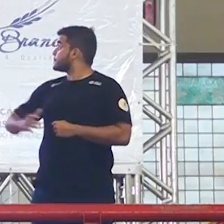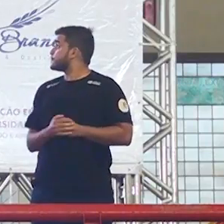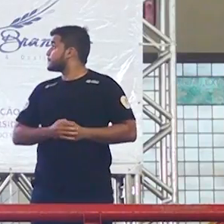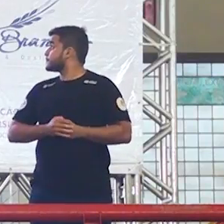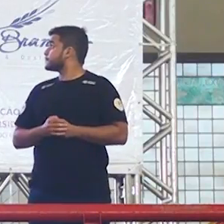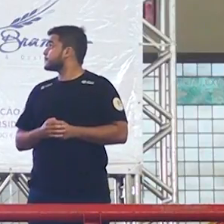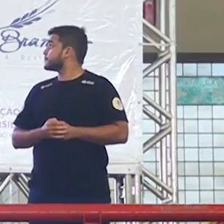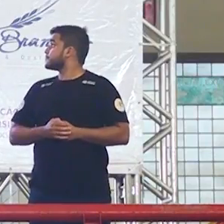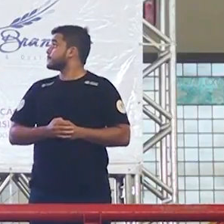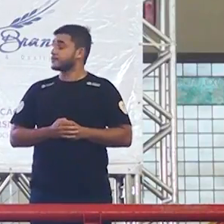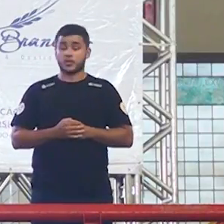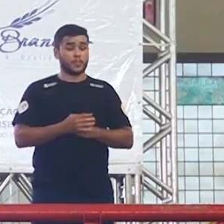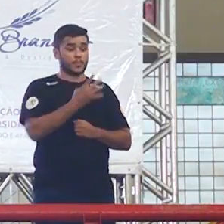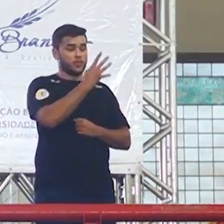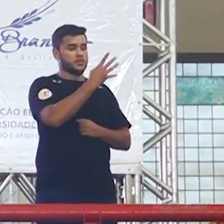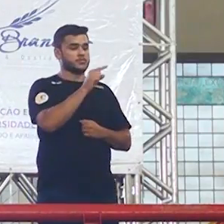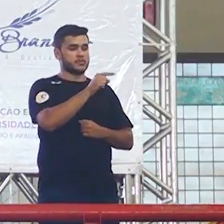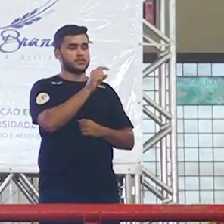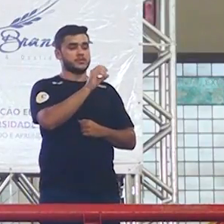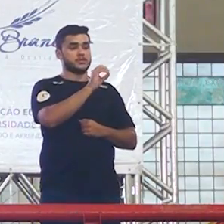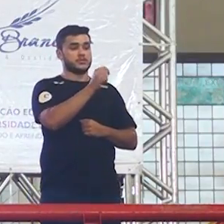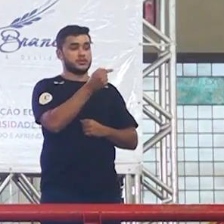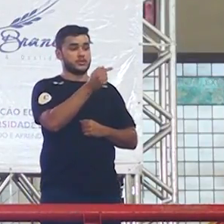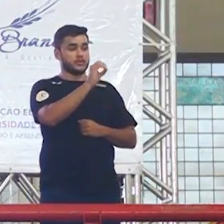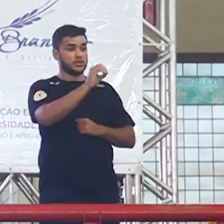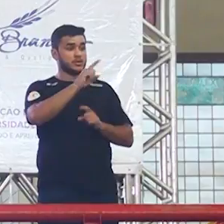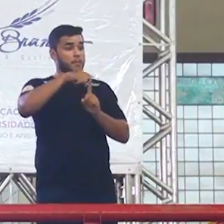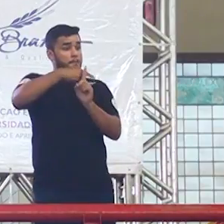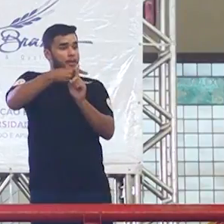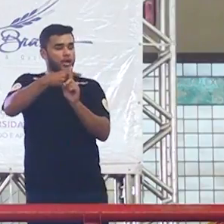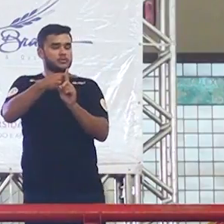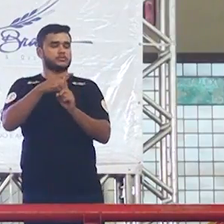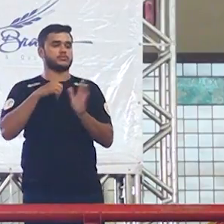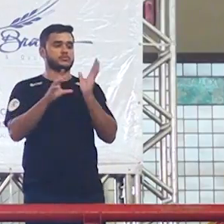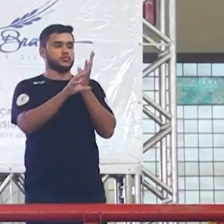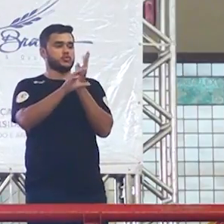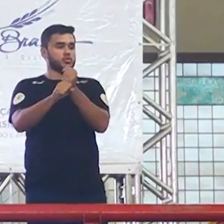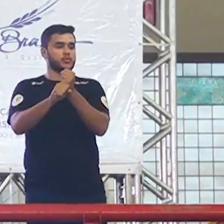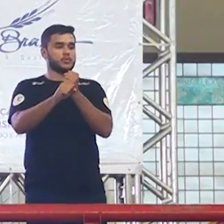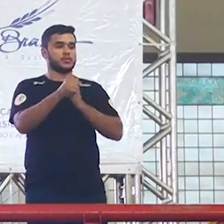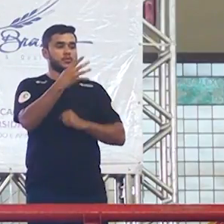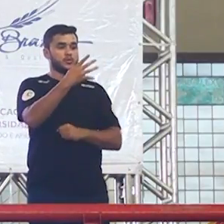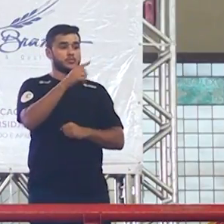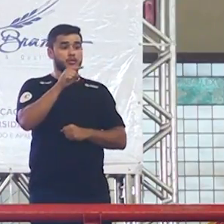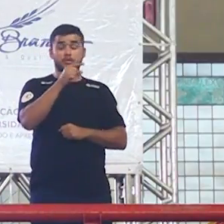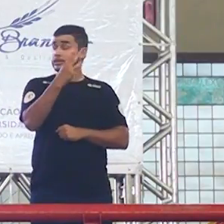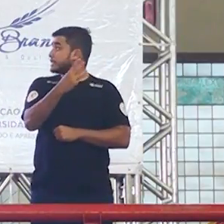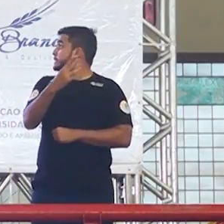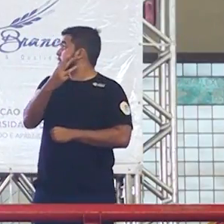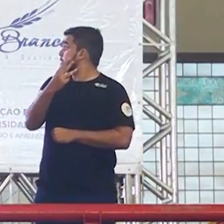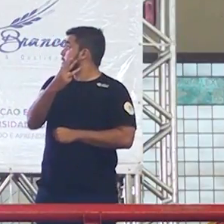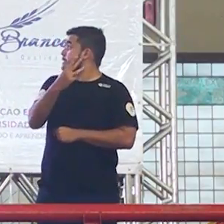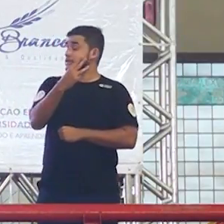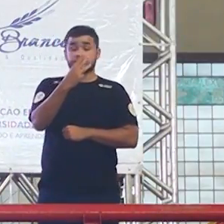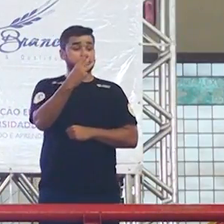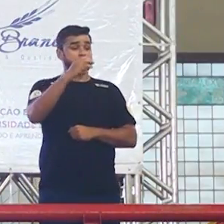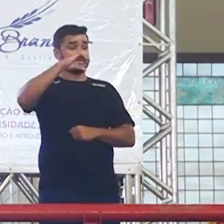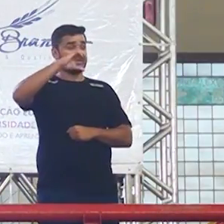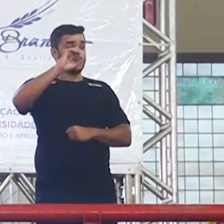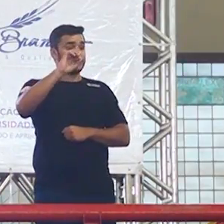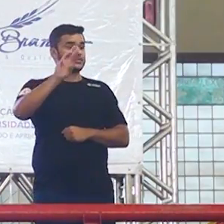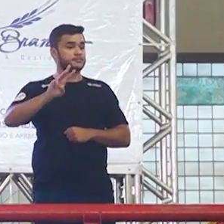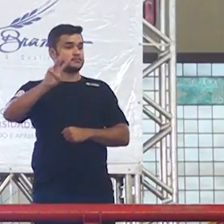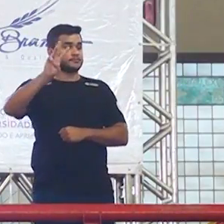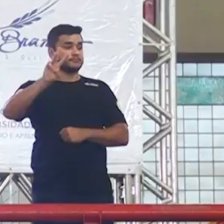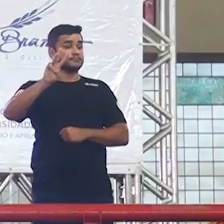4.390 watts corresponde à potência de qual item? De qual item? D de dado. Professor, repete, repito.